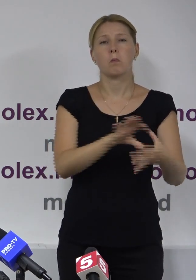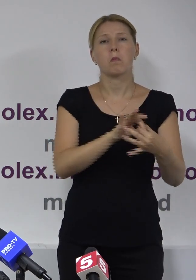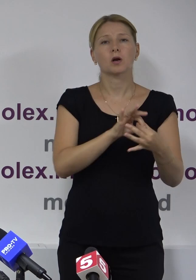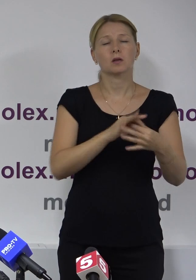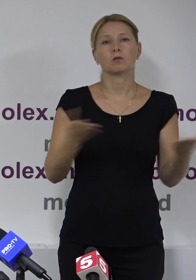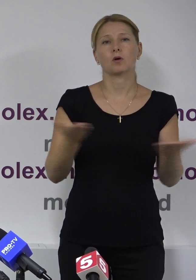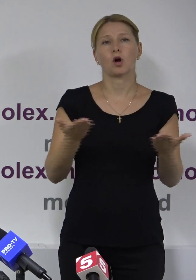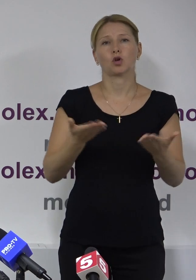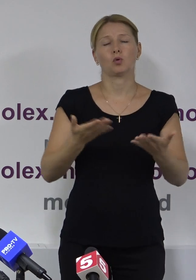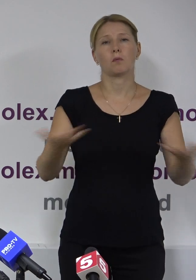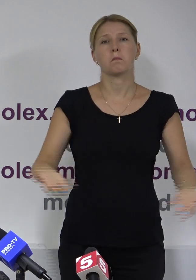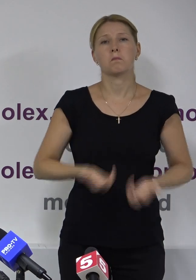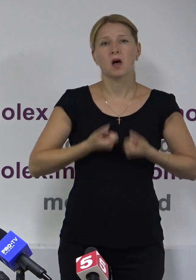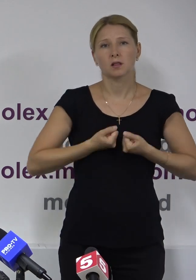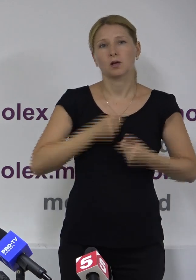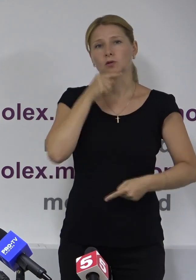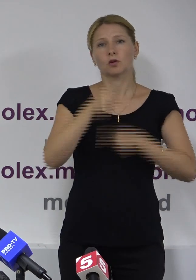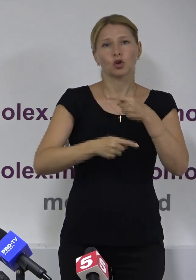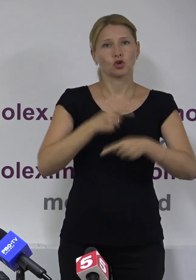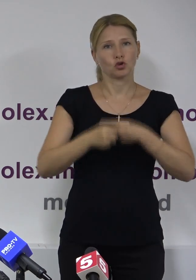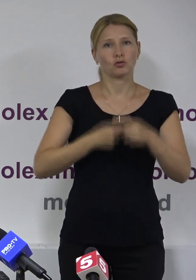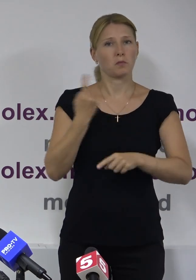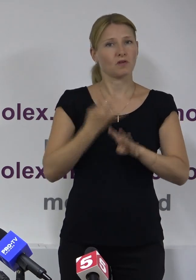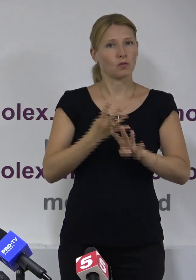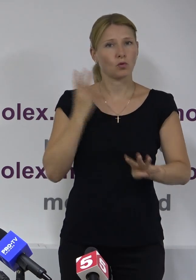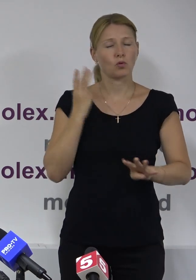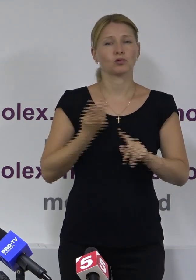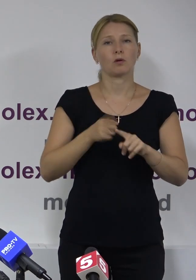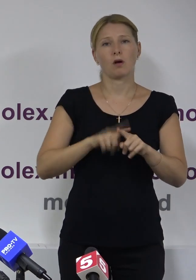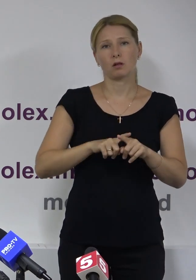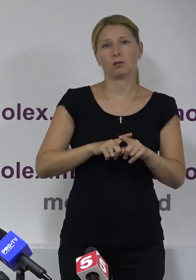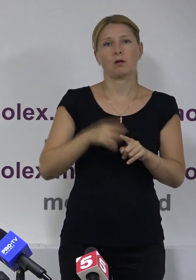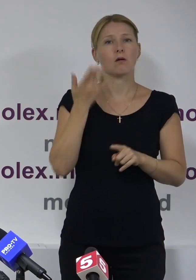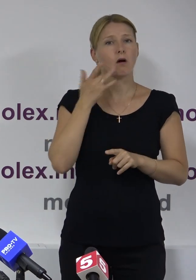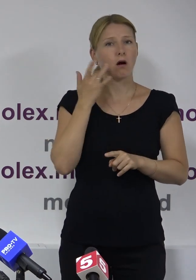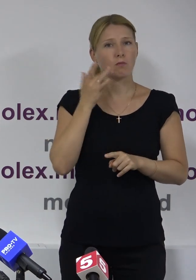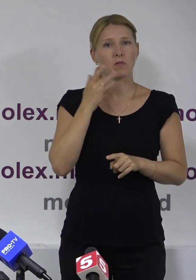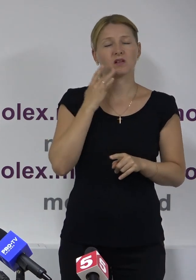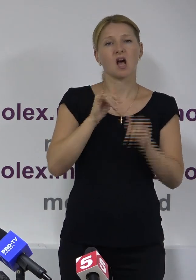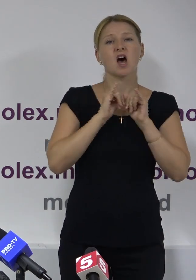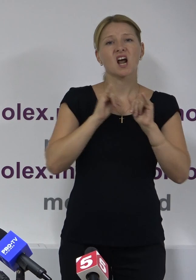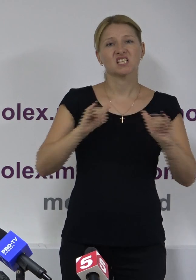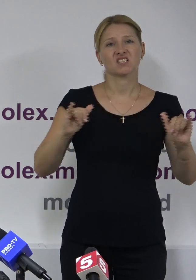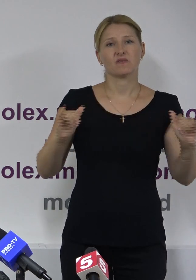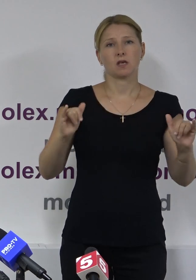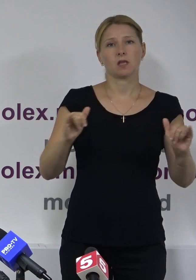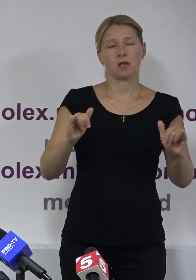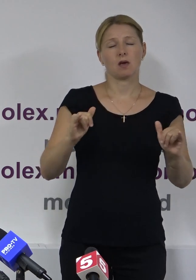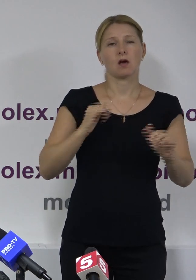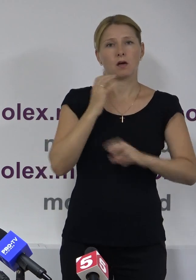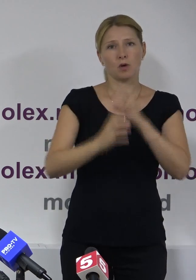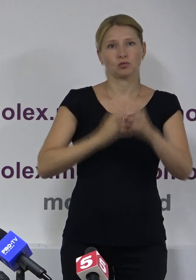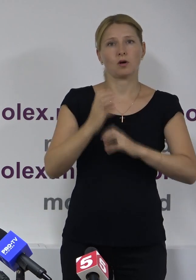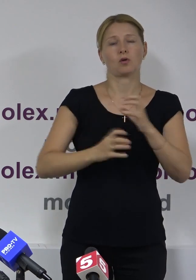ne susțin tradițional, în primul rând, este vorba de Agenția Statelor Unite pentru Dezvoltare Internațională.